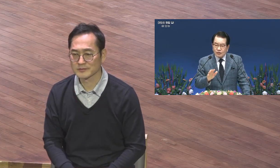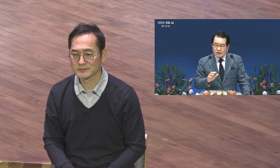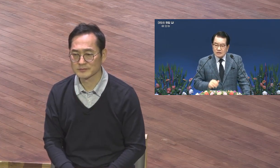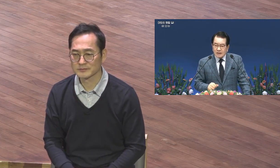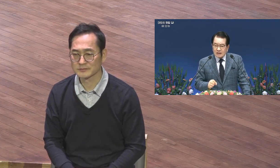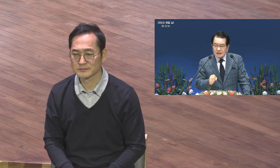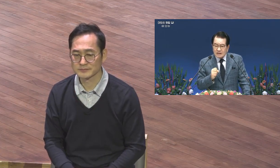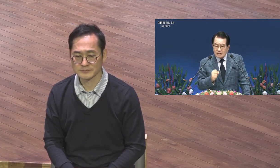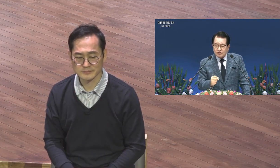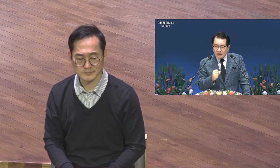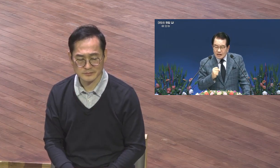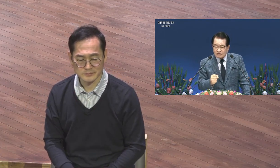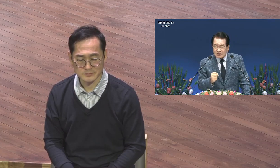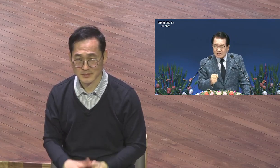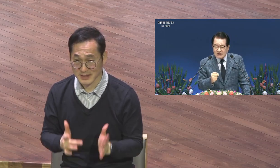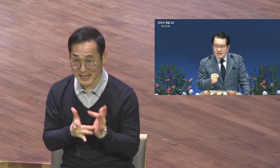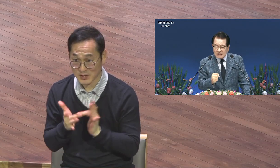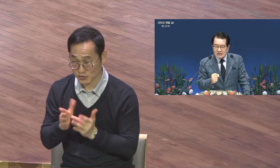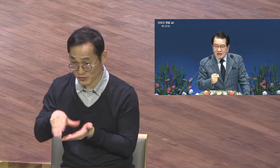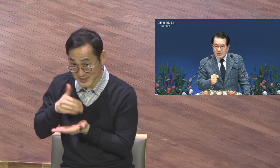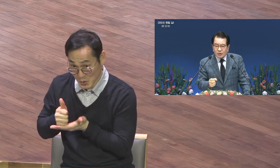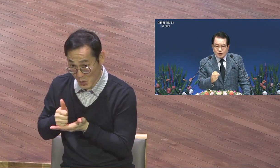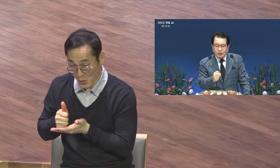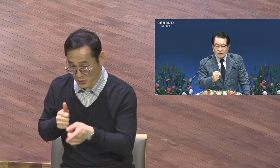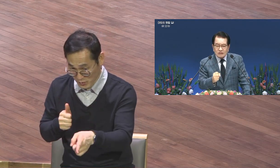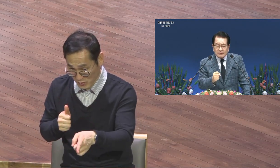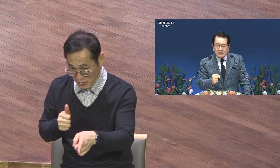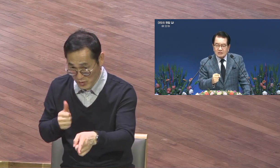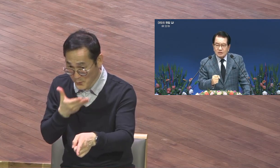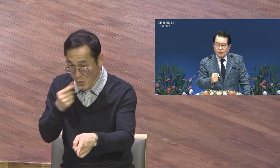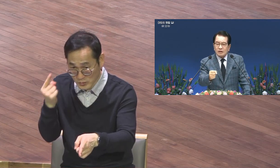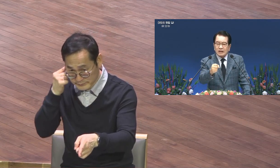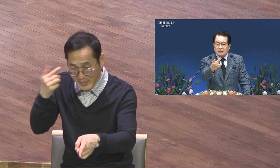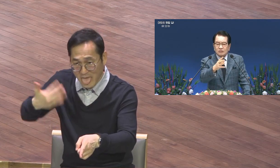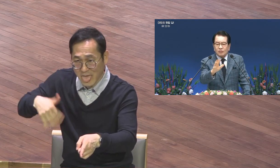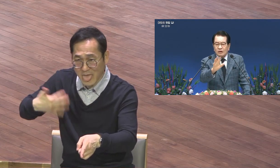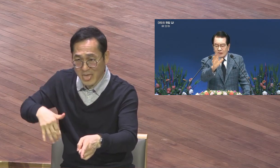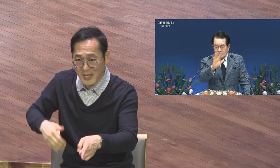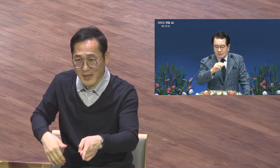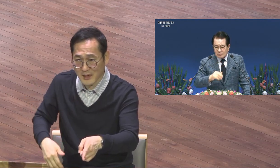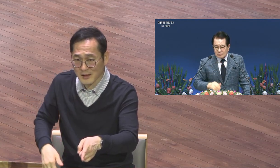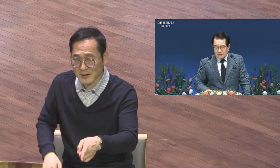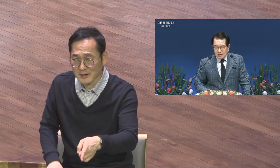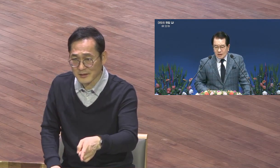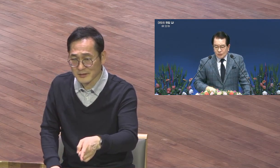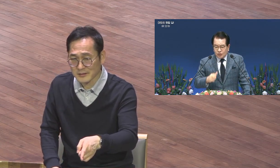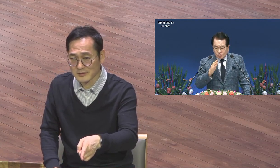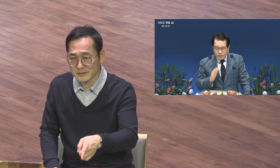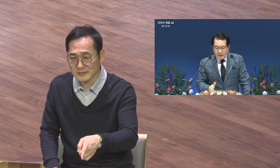한국에서도 못 듣고 있지만 이 예수가 그리스도한 진리를 못 듣고 있지만은 교회를 다녀도 몰라요.